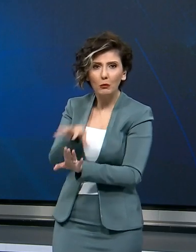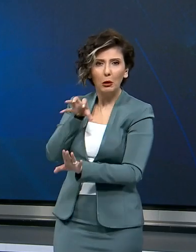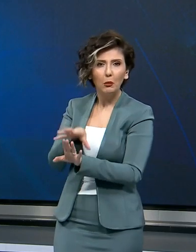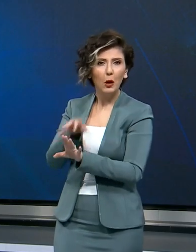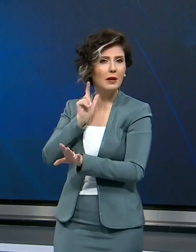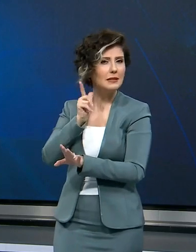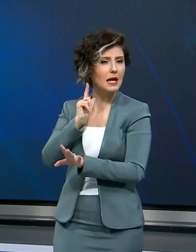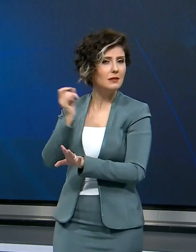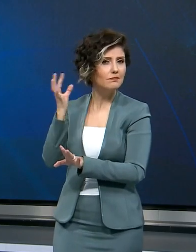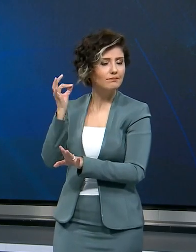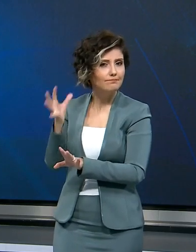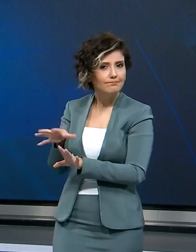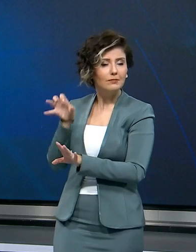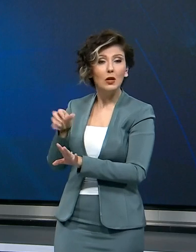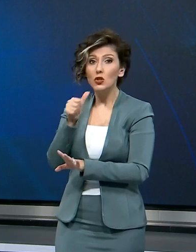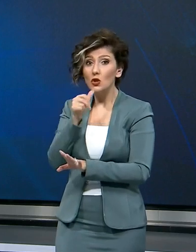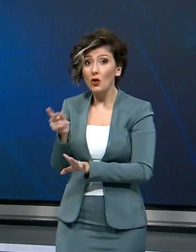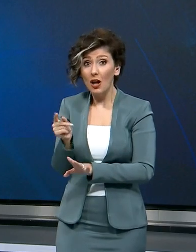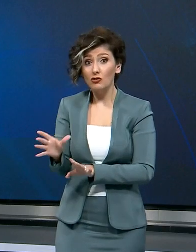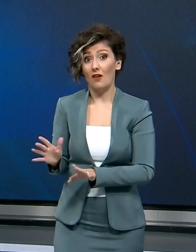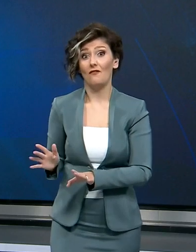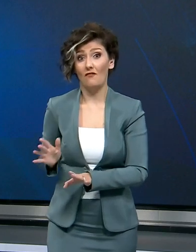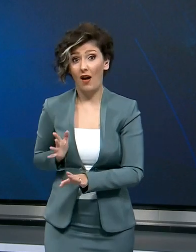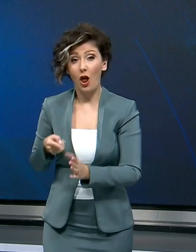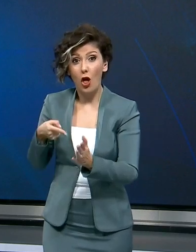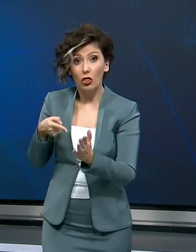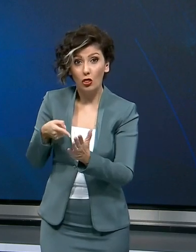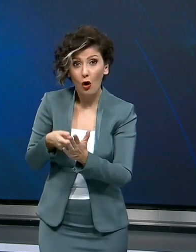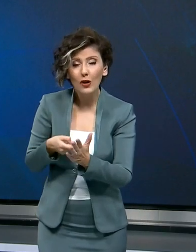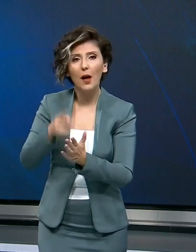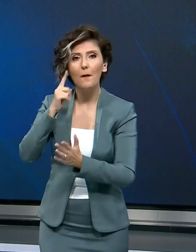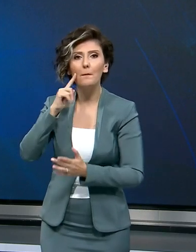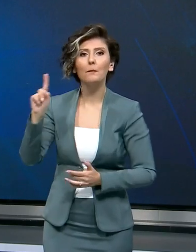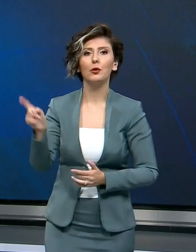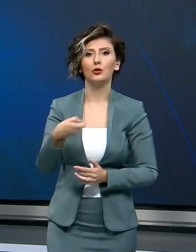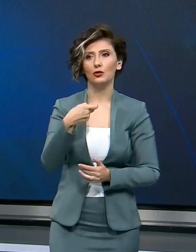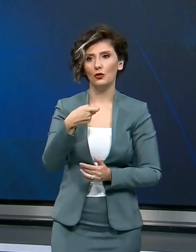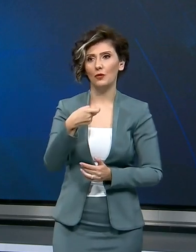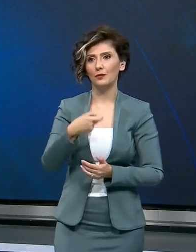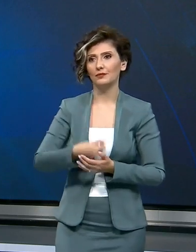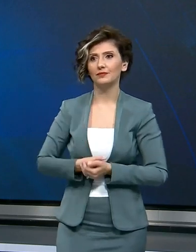ölçümü gerçekleştiriyor. Su kaçağı olan yer nokta olarak tespit ediliyor.